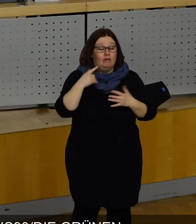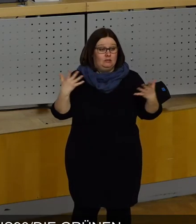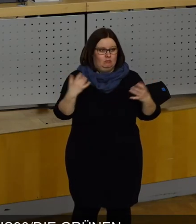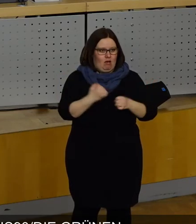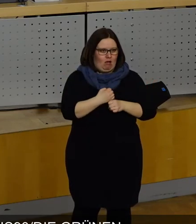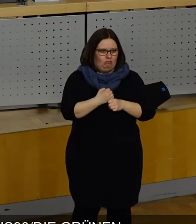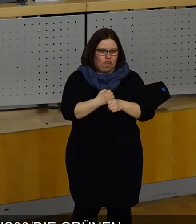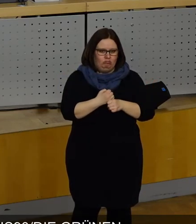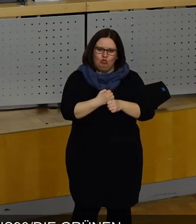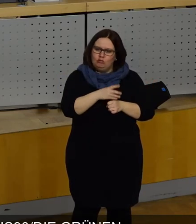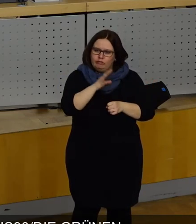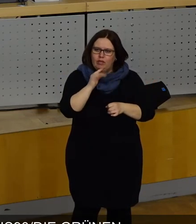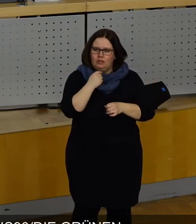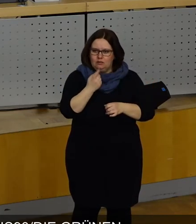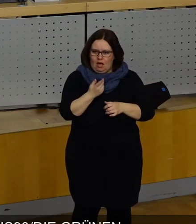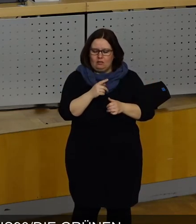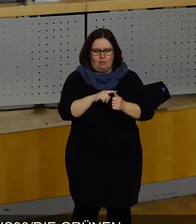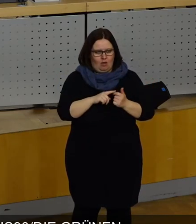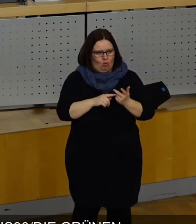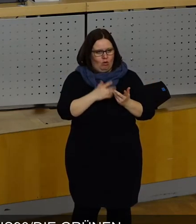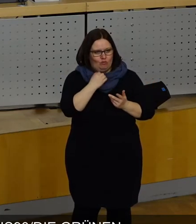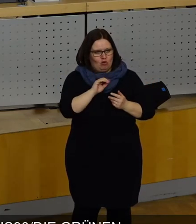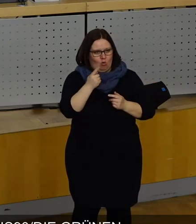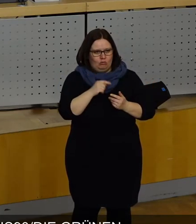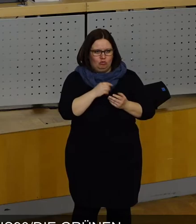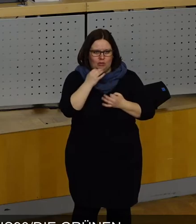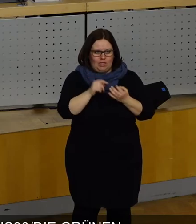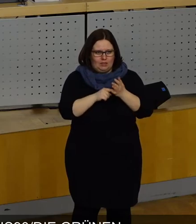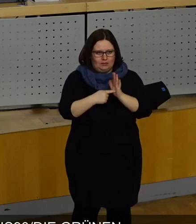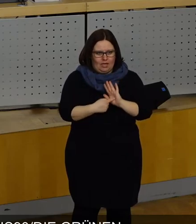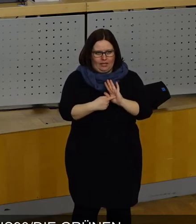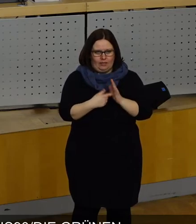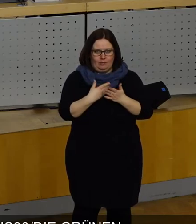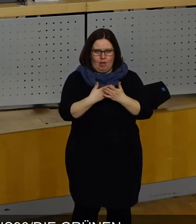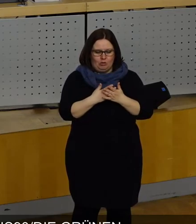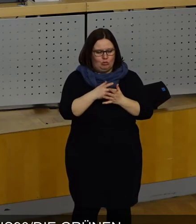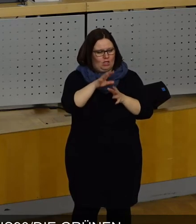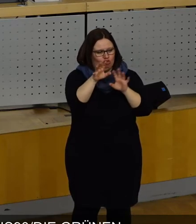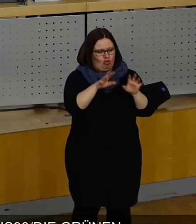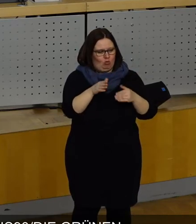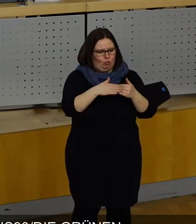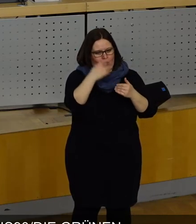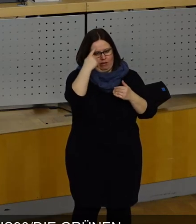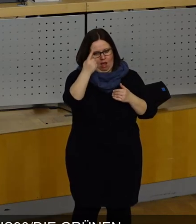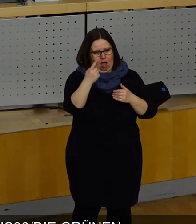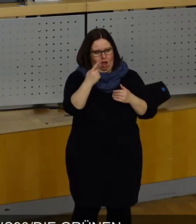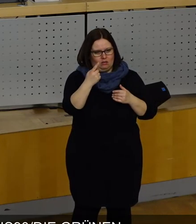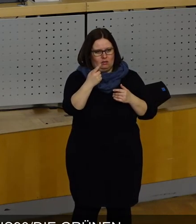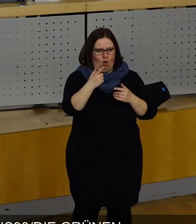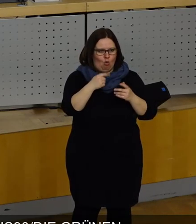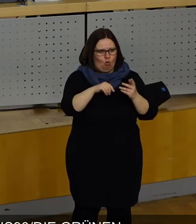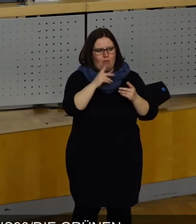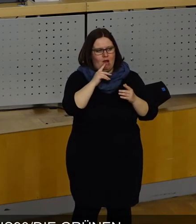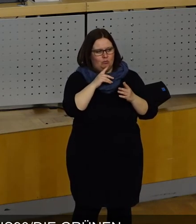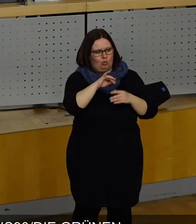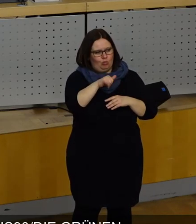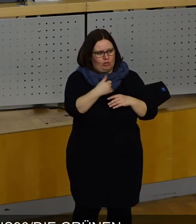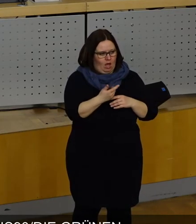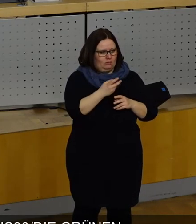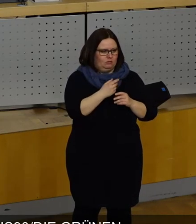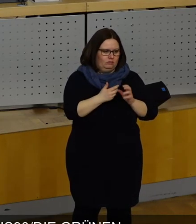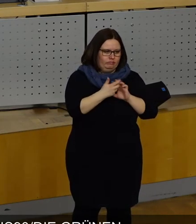ist vieles schon genannt worden. Ich will aber auch nochmal hervorheben, der Gestaltungsbeirat, weil so ein bisschen auch in der Rede schwang, da würden Projekte aufgehalten